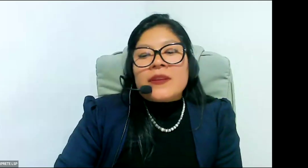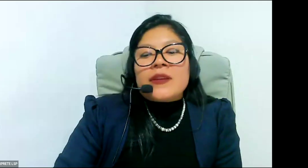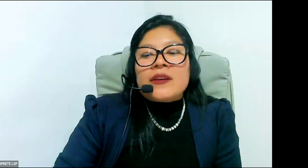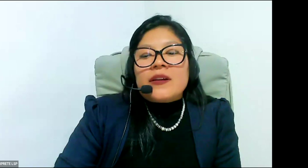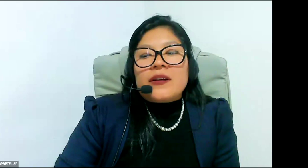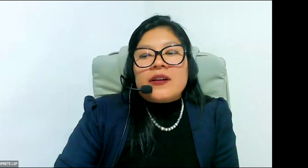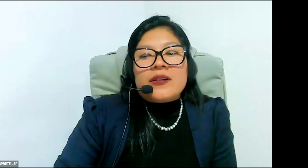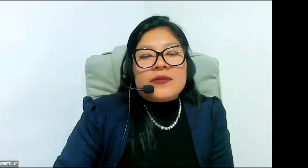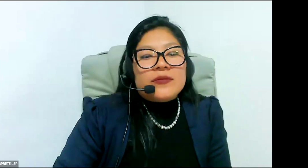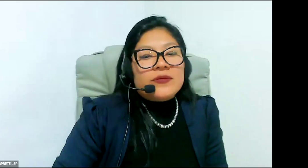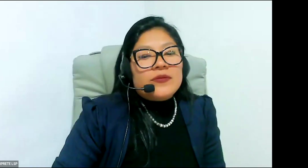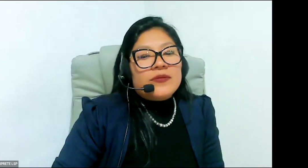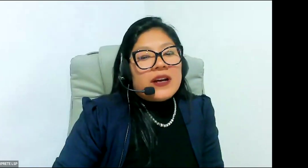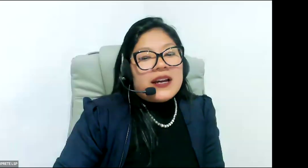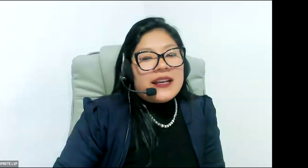Manuel